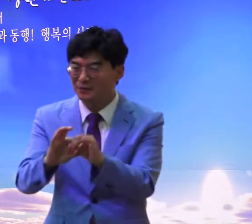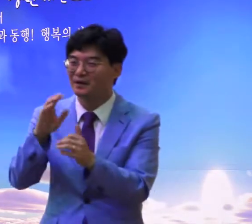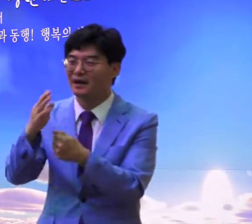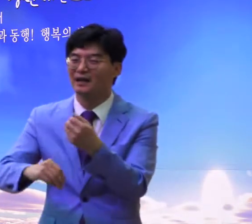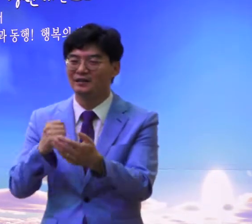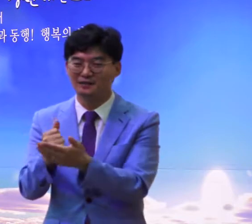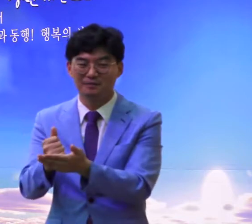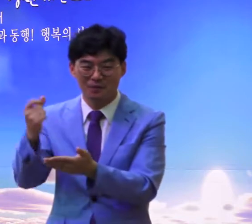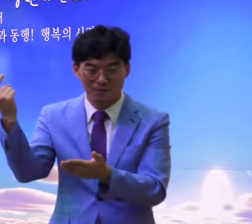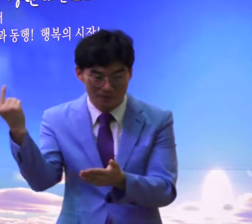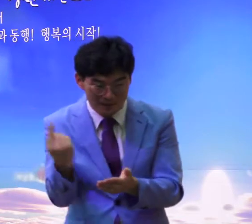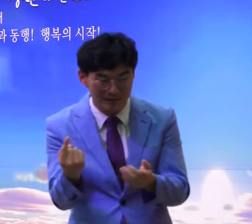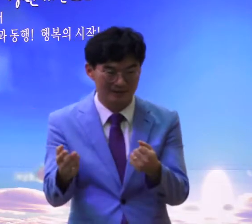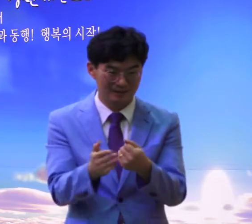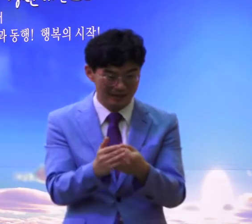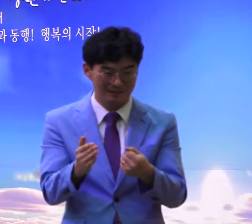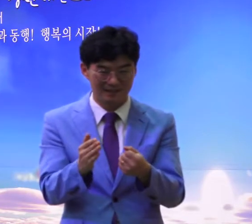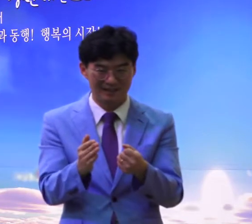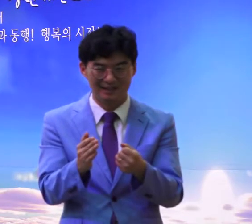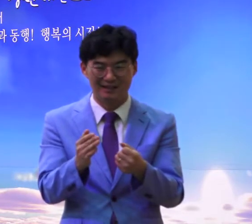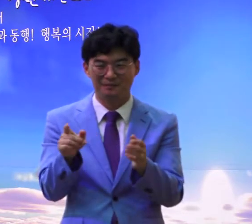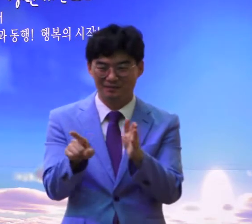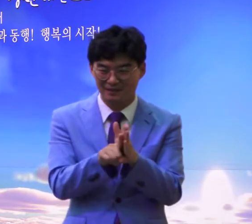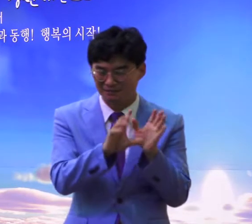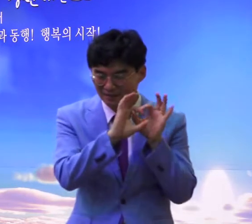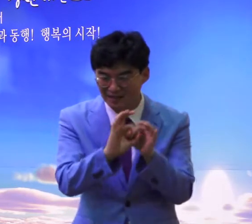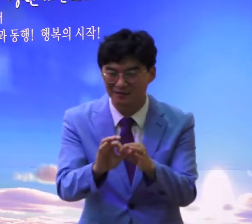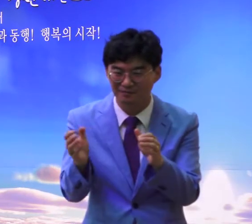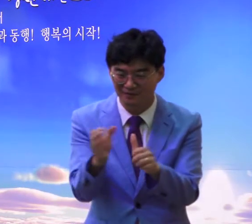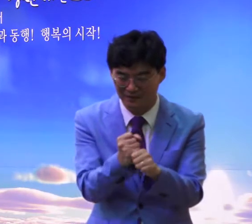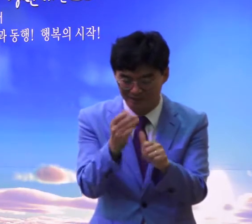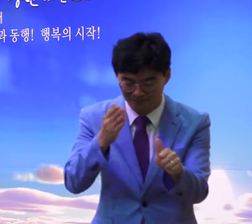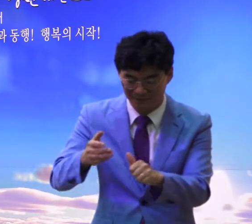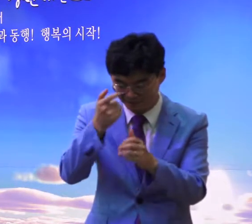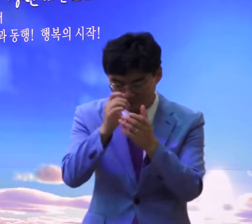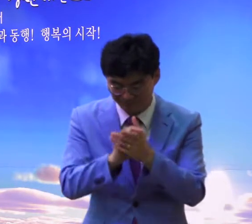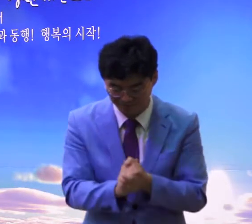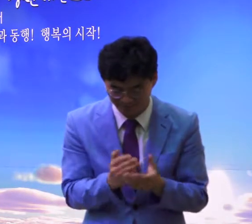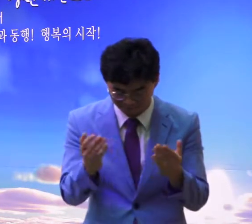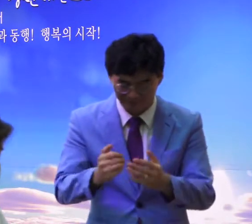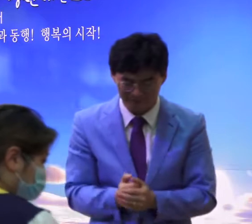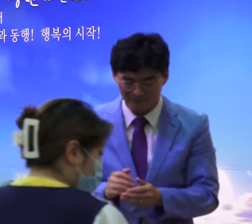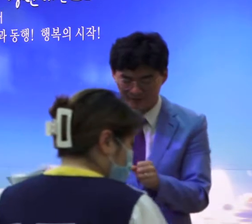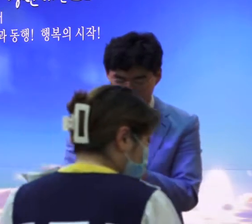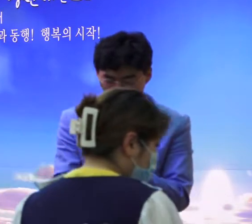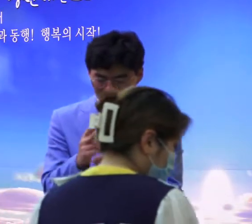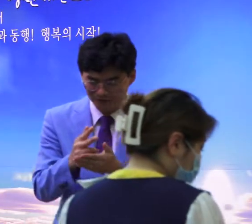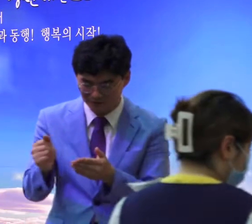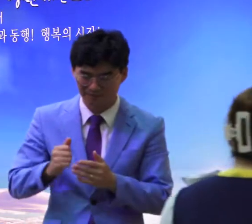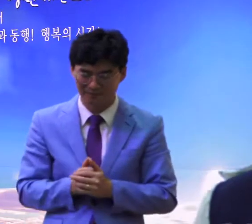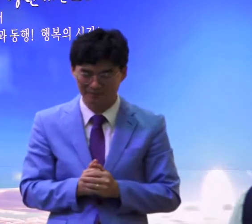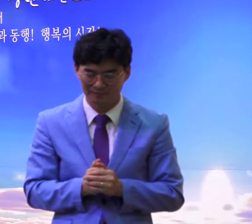있기를 주님의 이름으로 축복합니다. 기도하겠습니다. 사랑의 주님, 우리 주님의 은혜를 감사합니다.